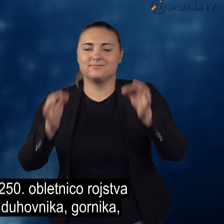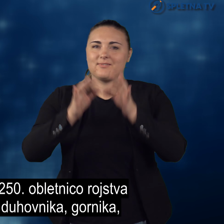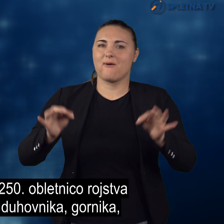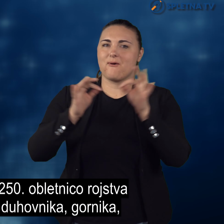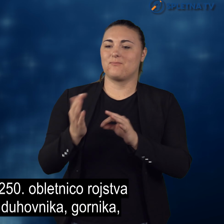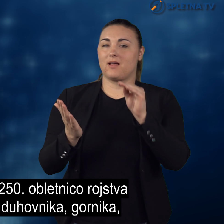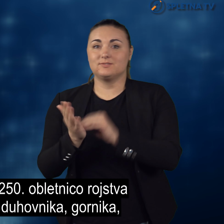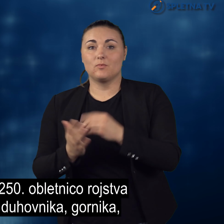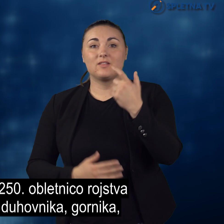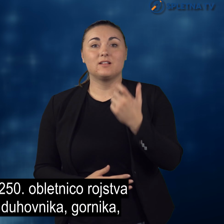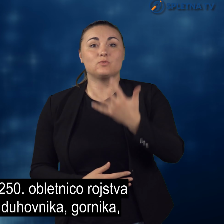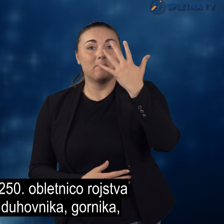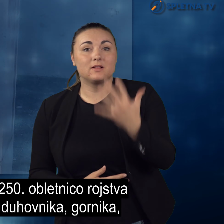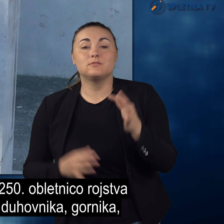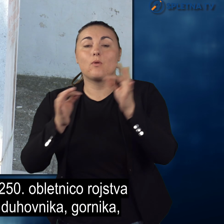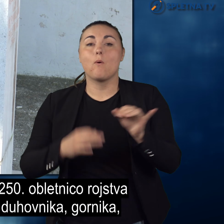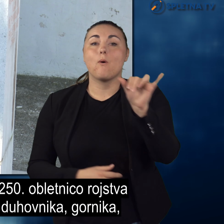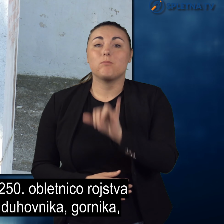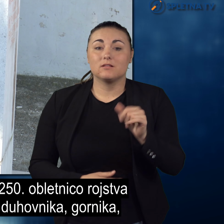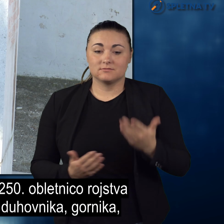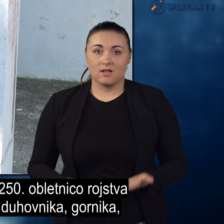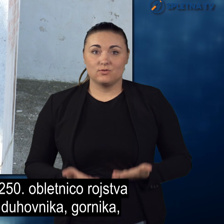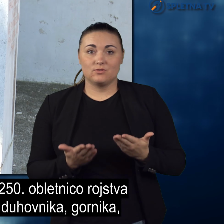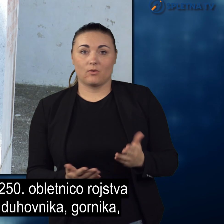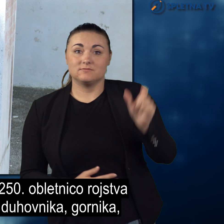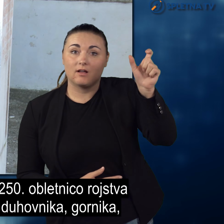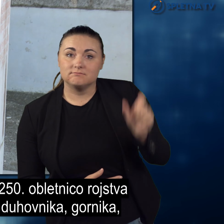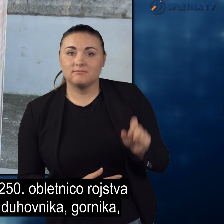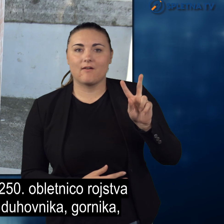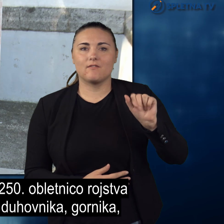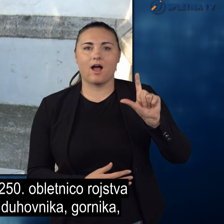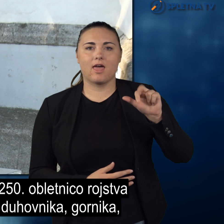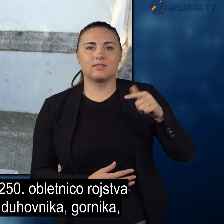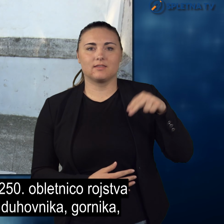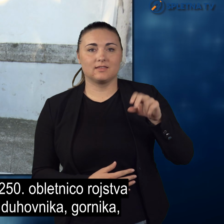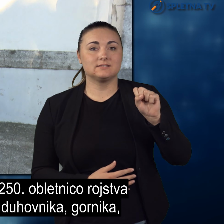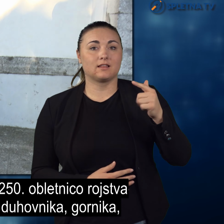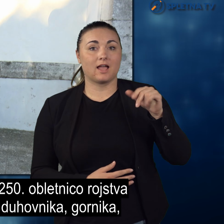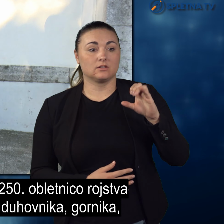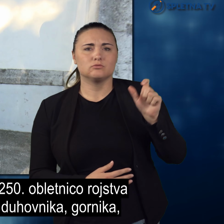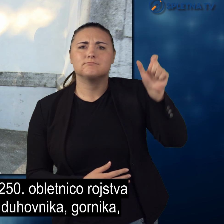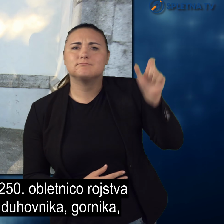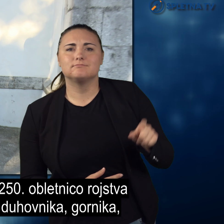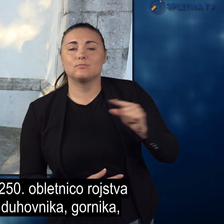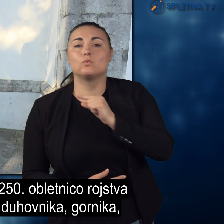Letos obeležujemo 250. obletnico rojstva Valentina Staniča.